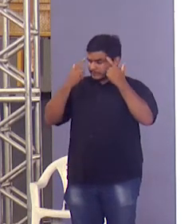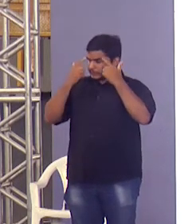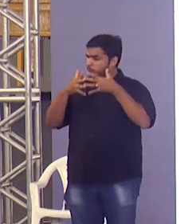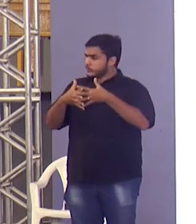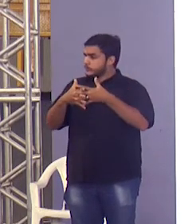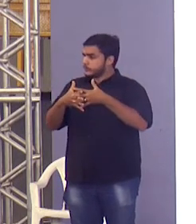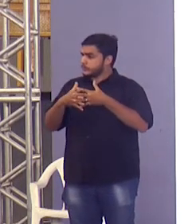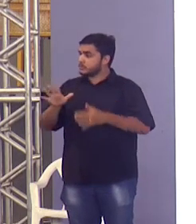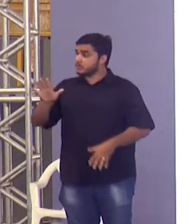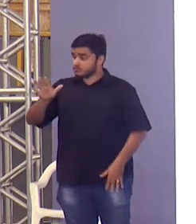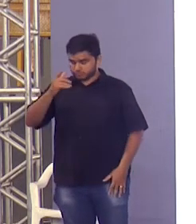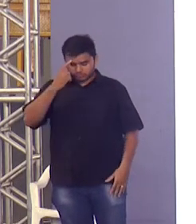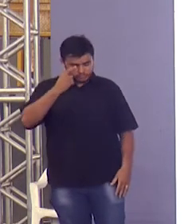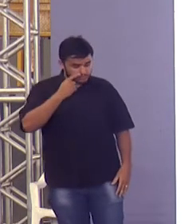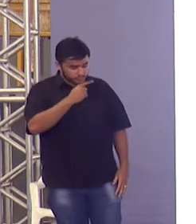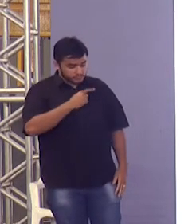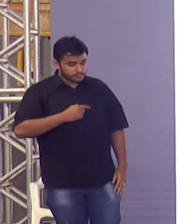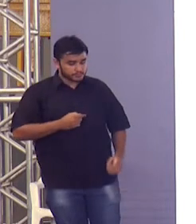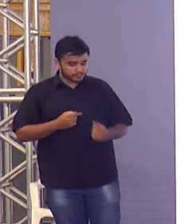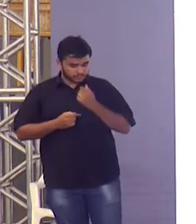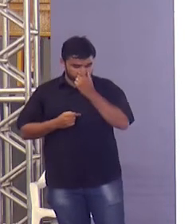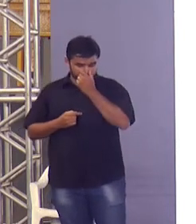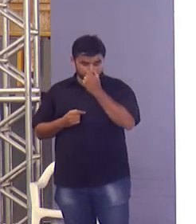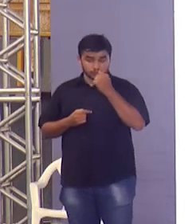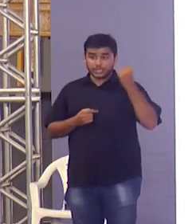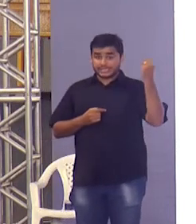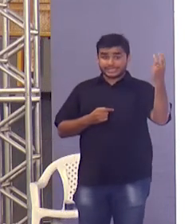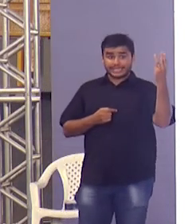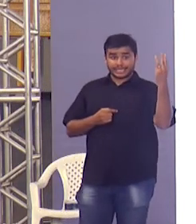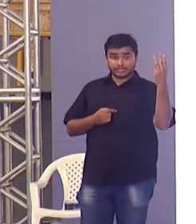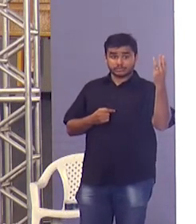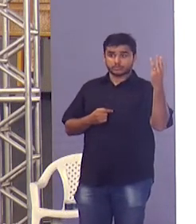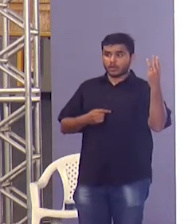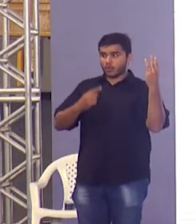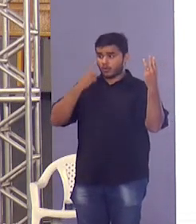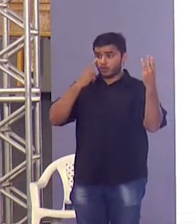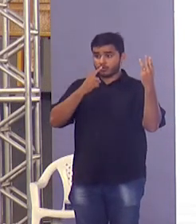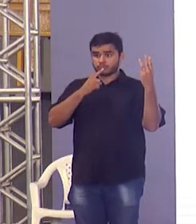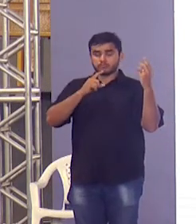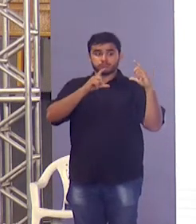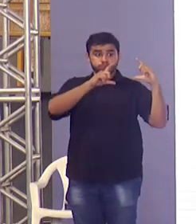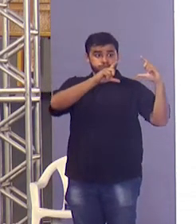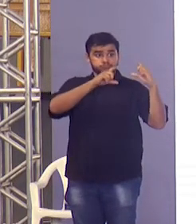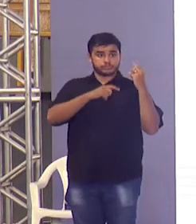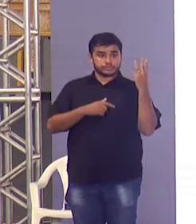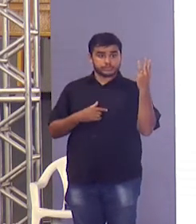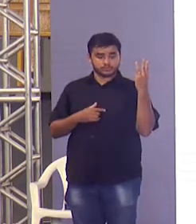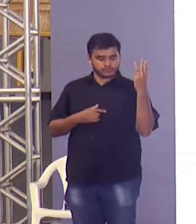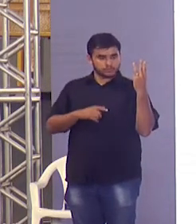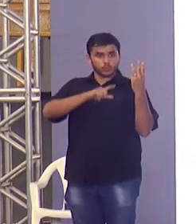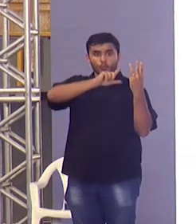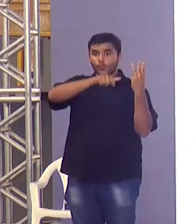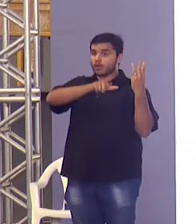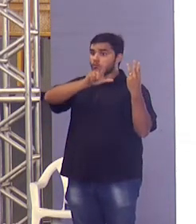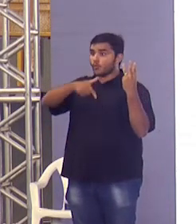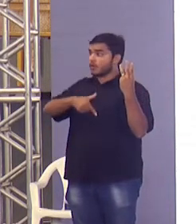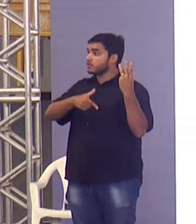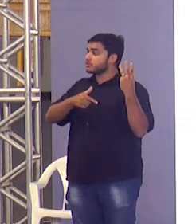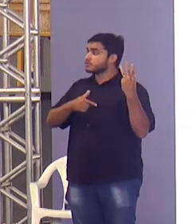pessoal. Aqui começa com 3, aí aqui está vazio e aqui está